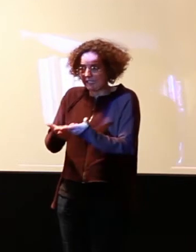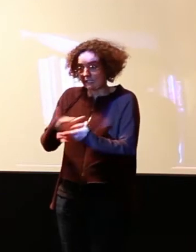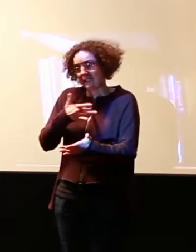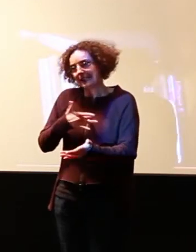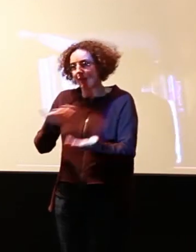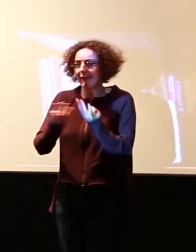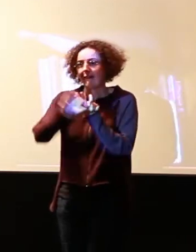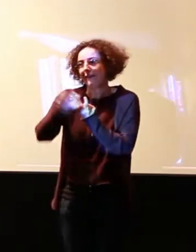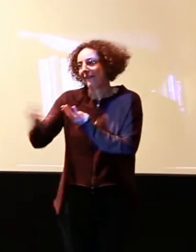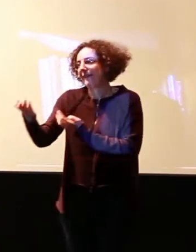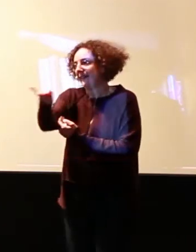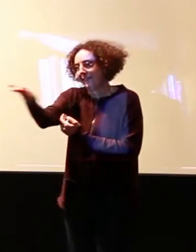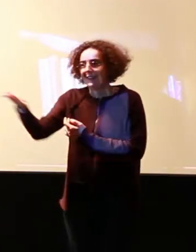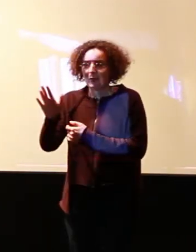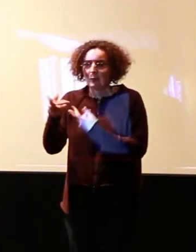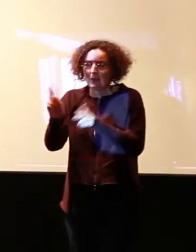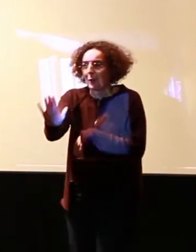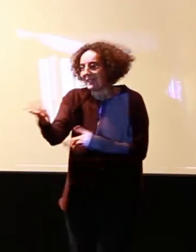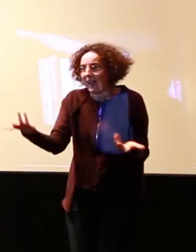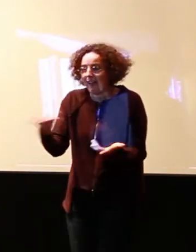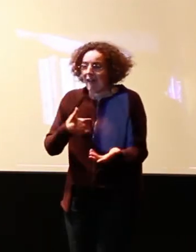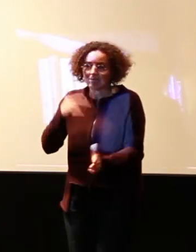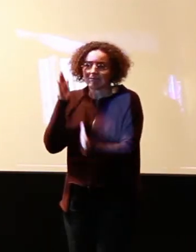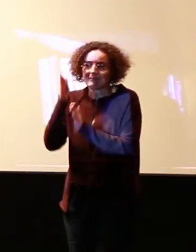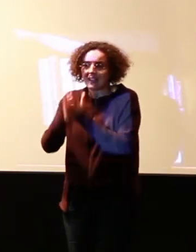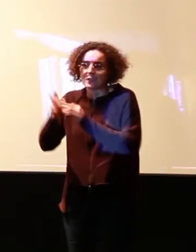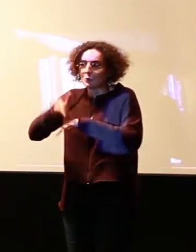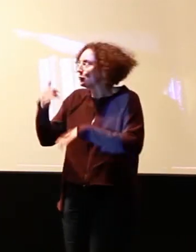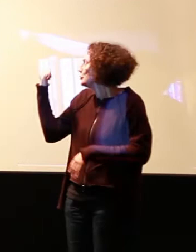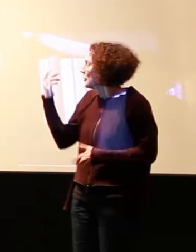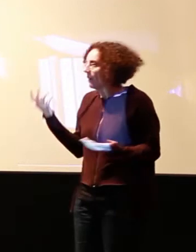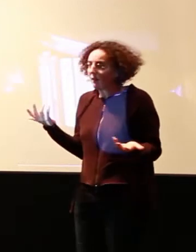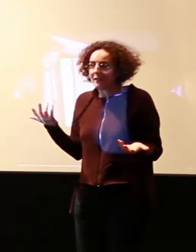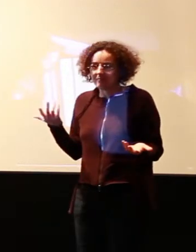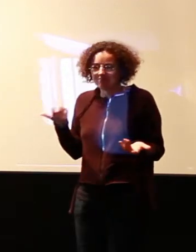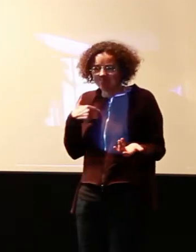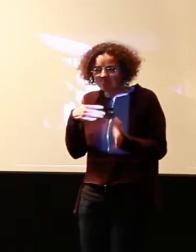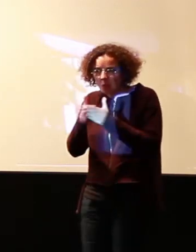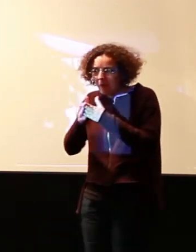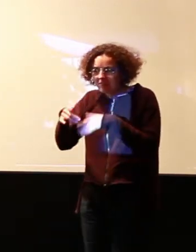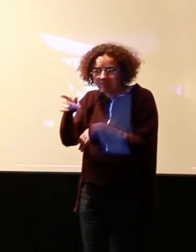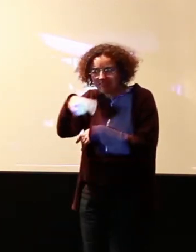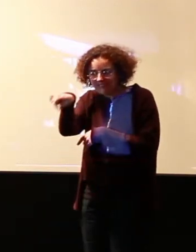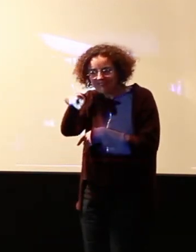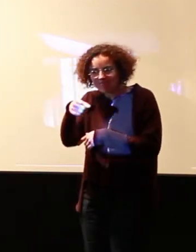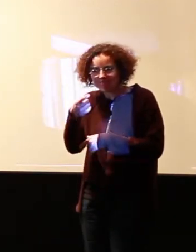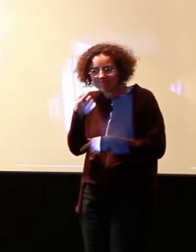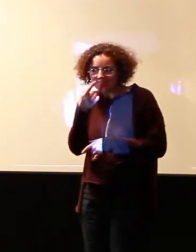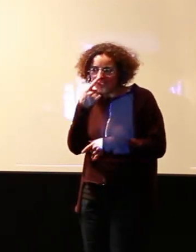public comme celui-ci ce soir, directement concerné, savoir si justement c'était,